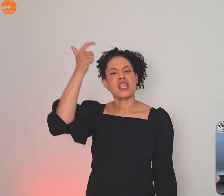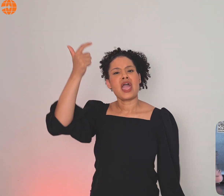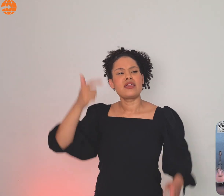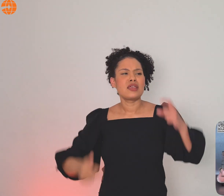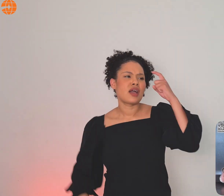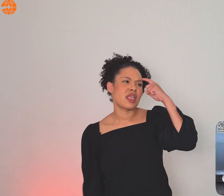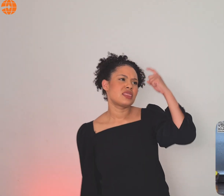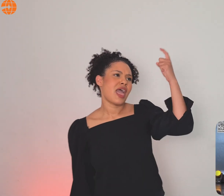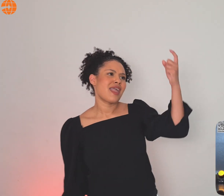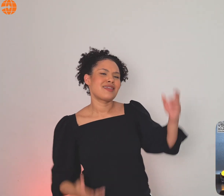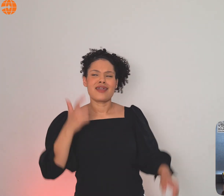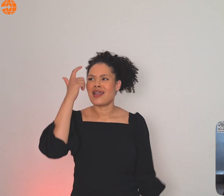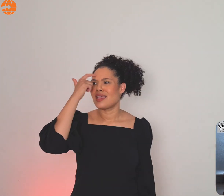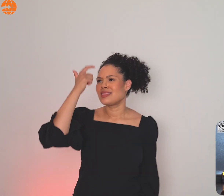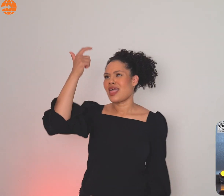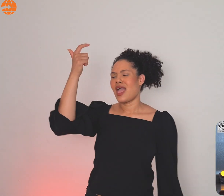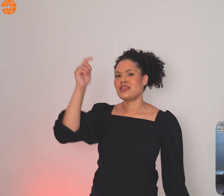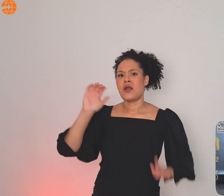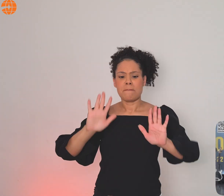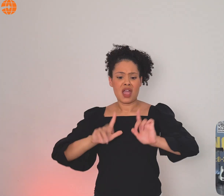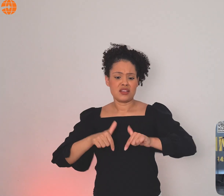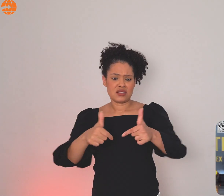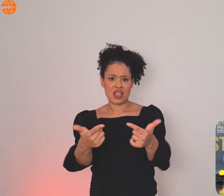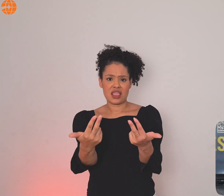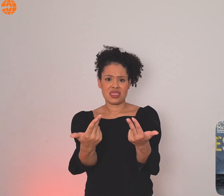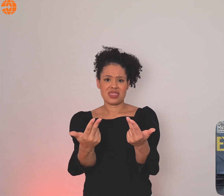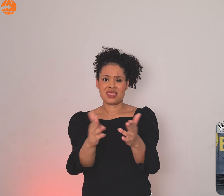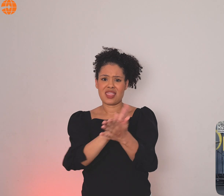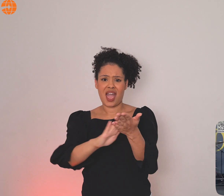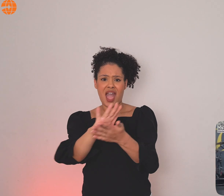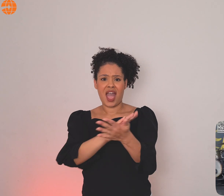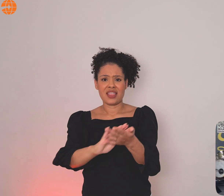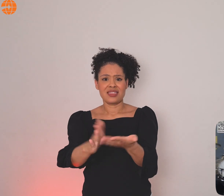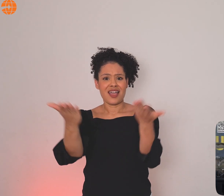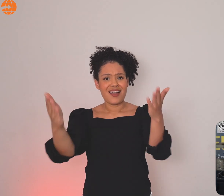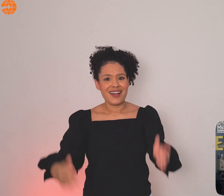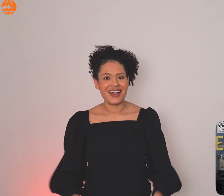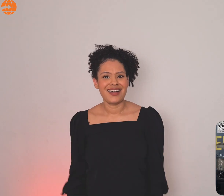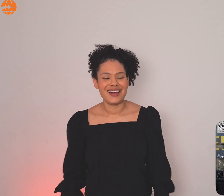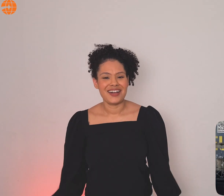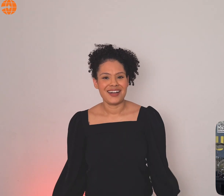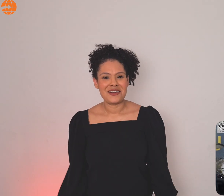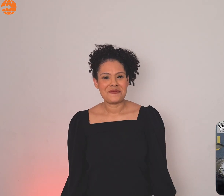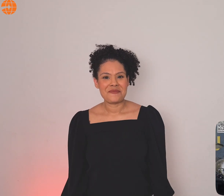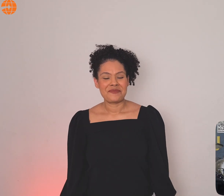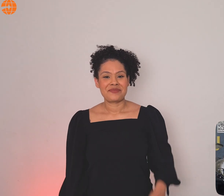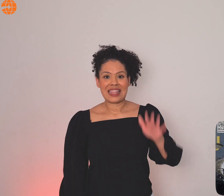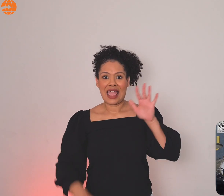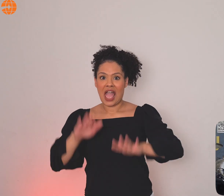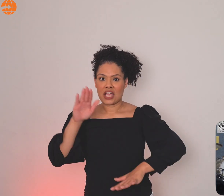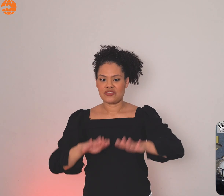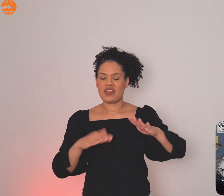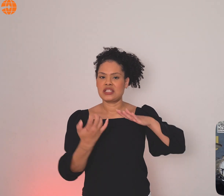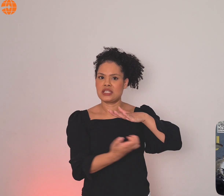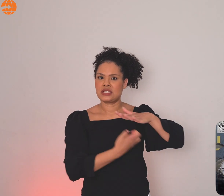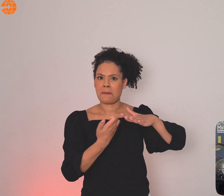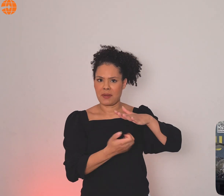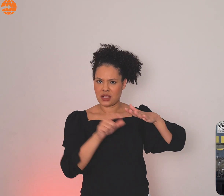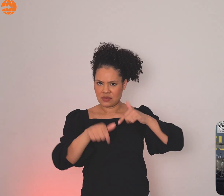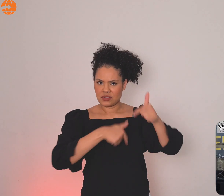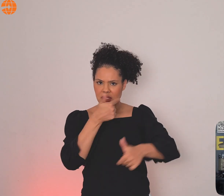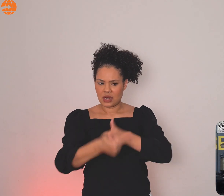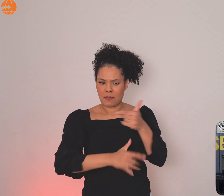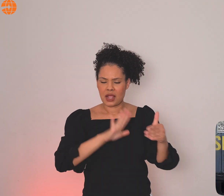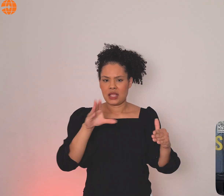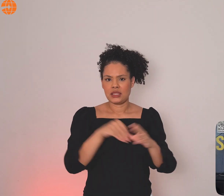Você está numa empresa, e nessa empresa só se fala de, olha, qualquer momento eu vou mandar embora, e você